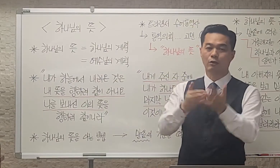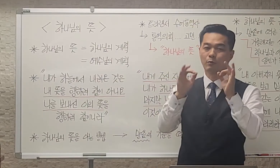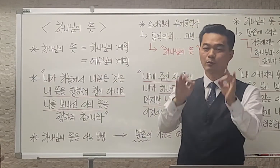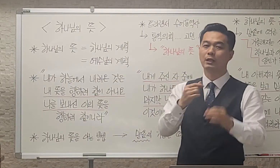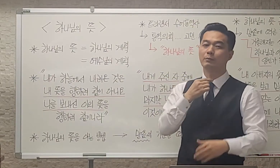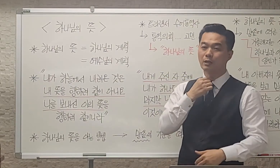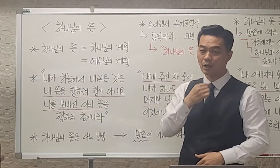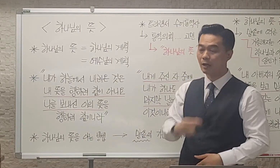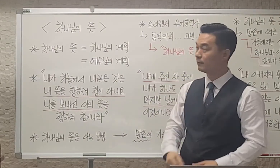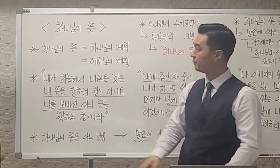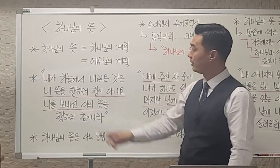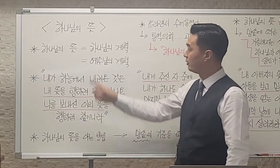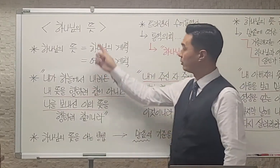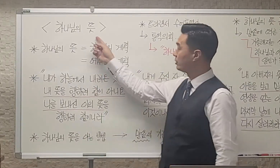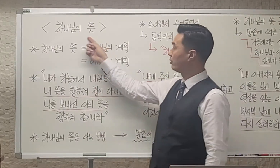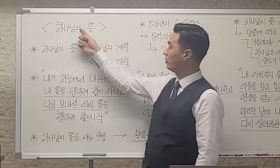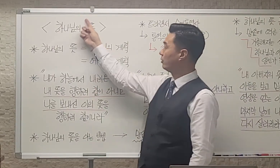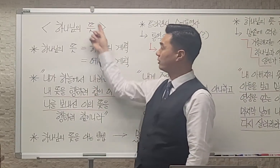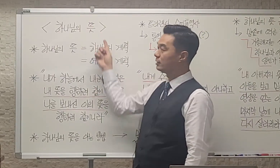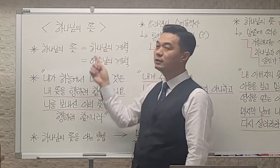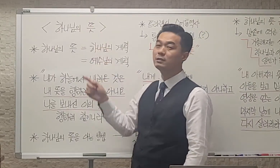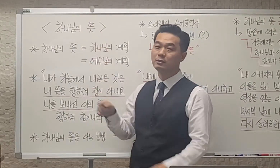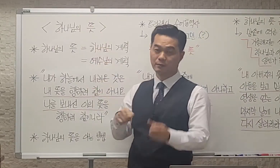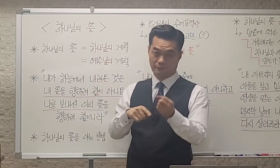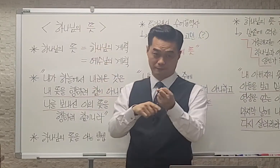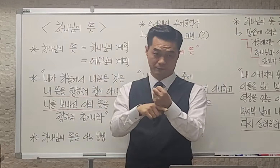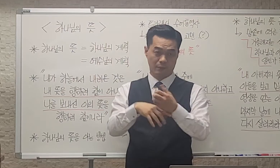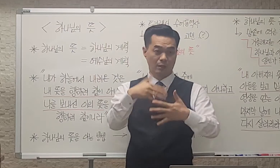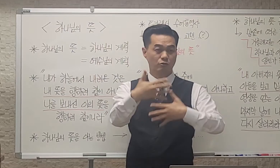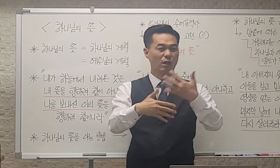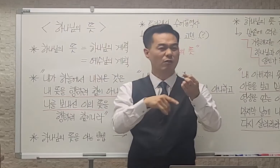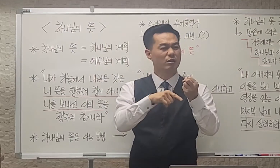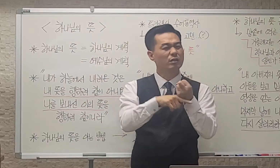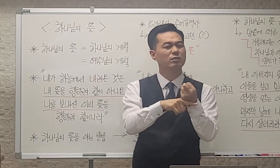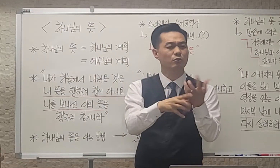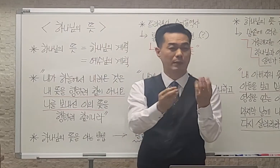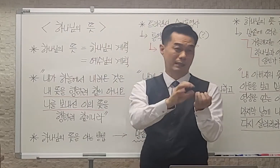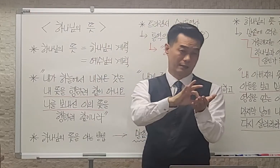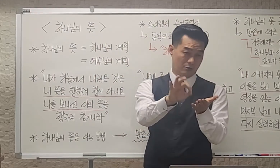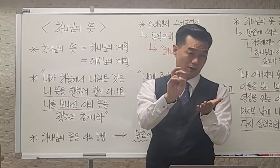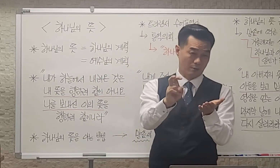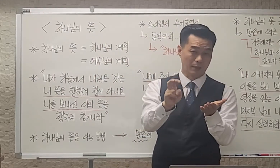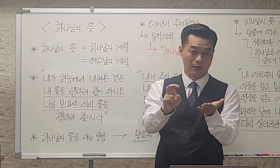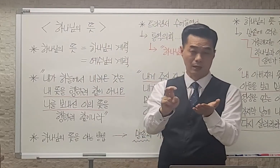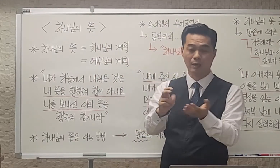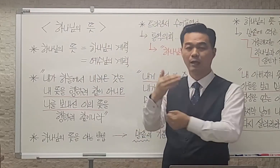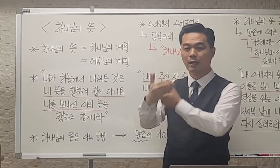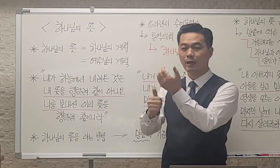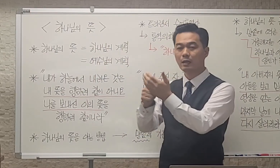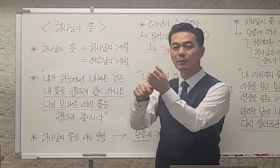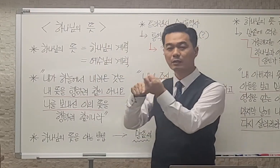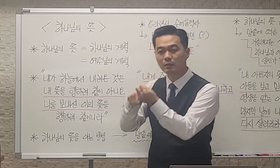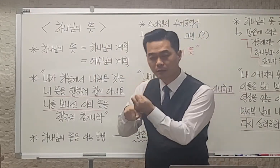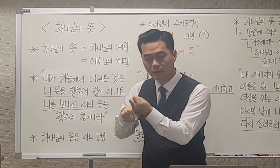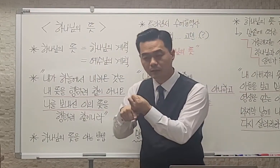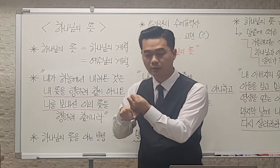나눠보고자 합니다. 여기서 뜻, 수화로는 뜻으로 많이 쓸 거예요, 아마. 하나님의 뜻